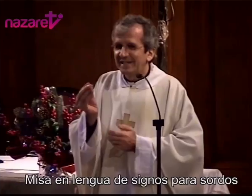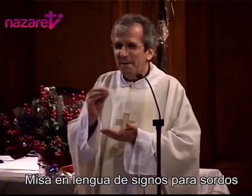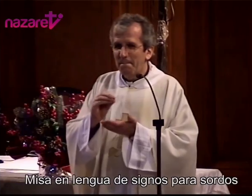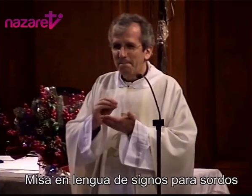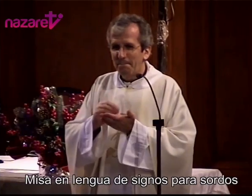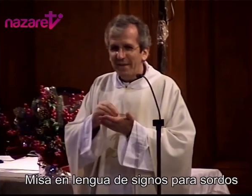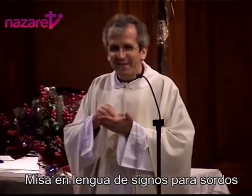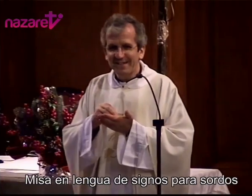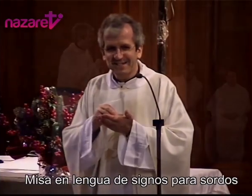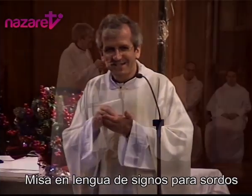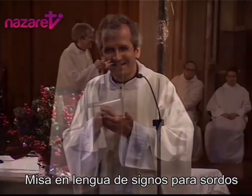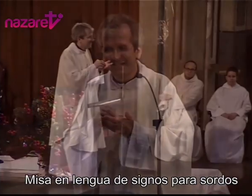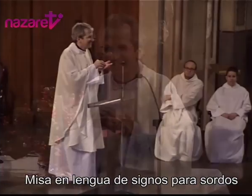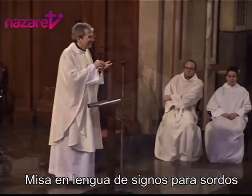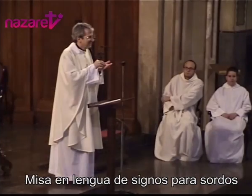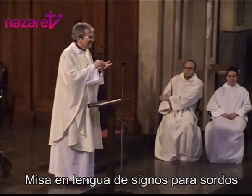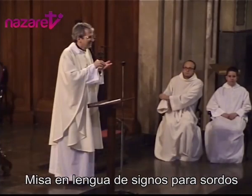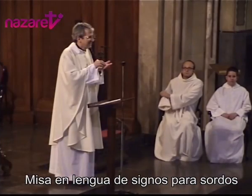Algunas veces